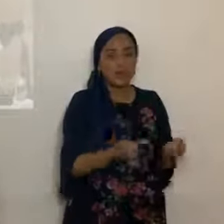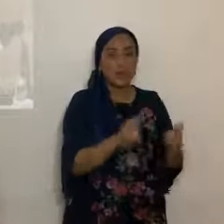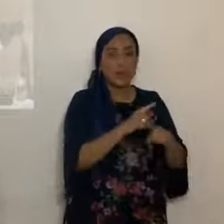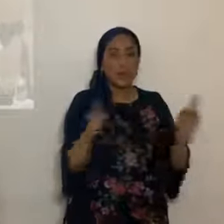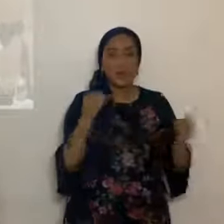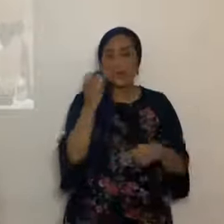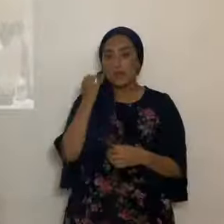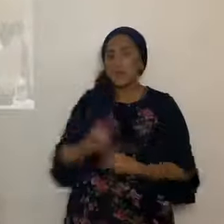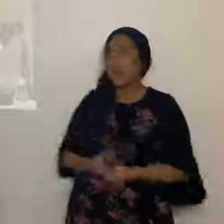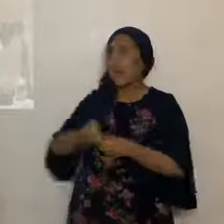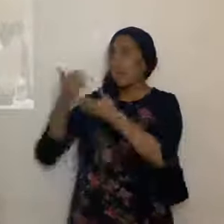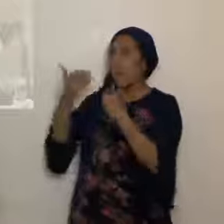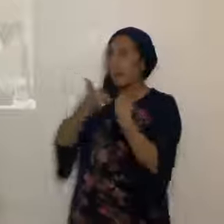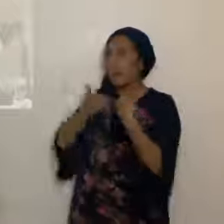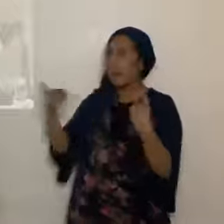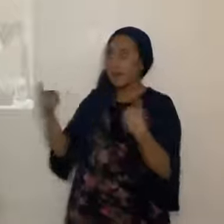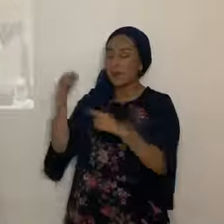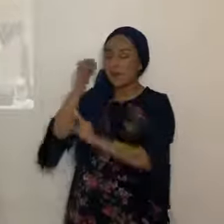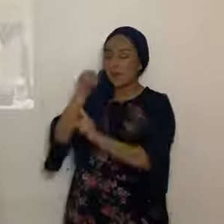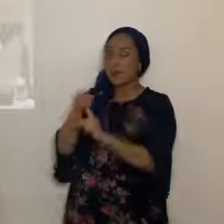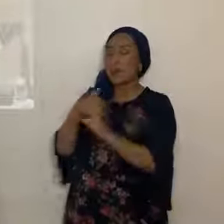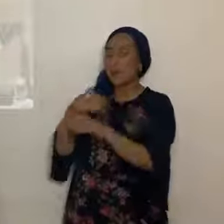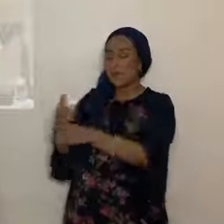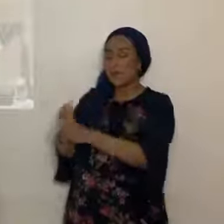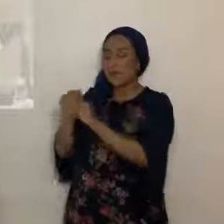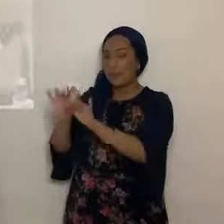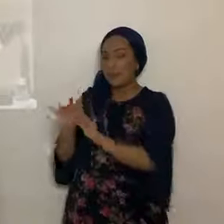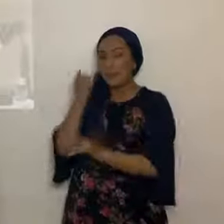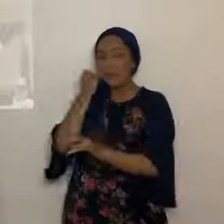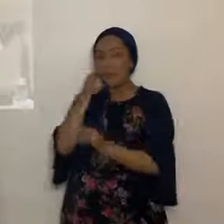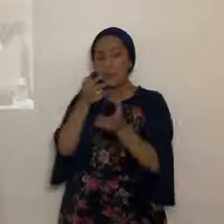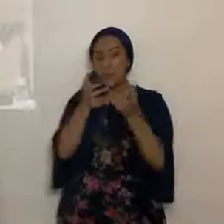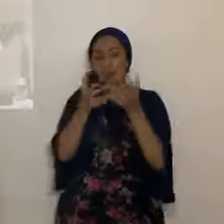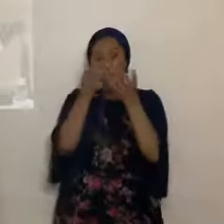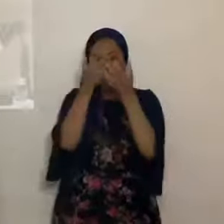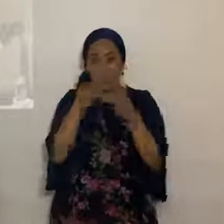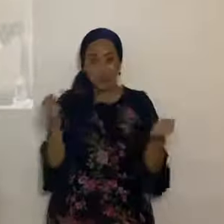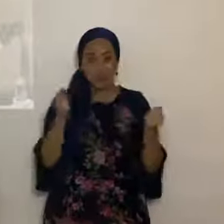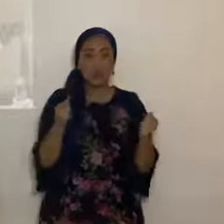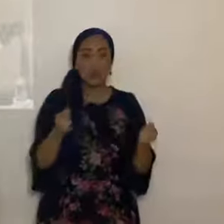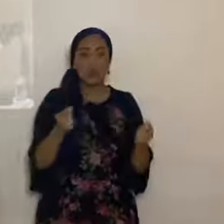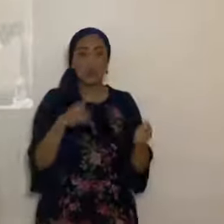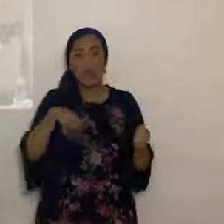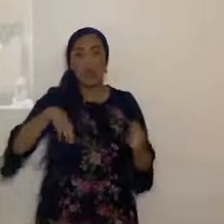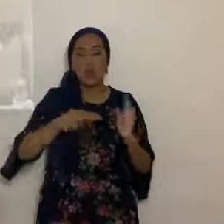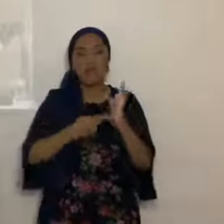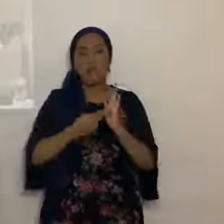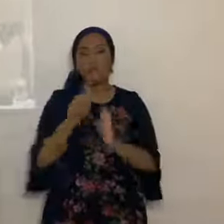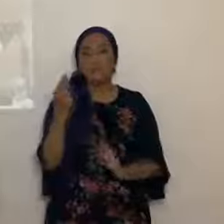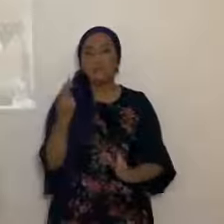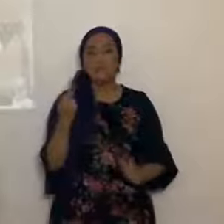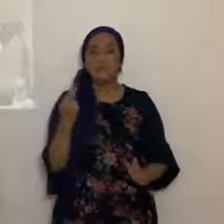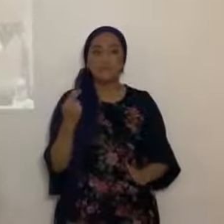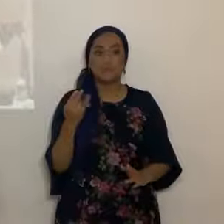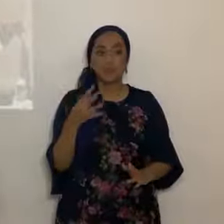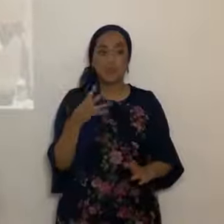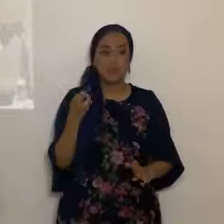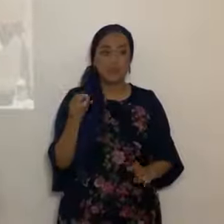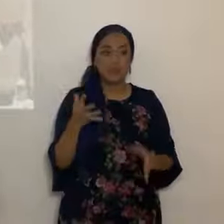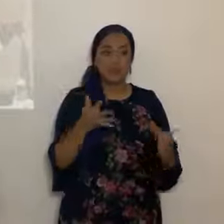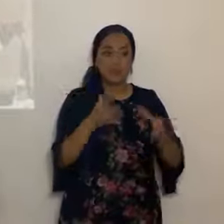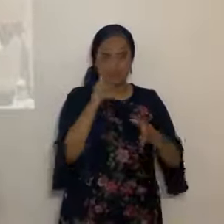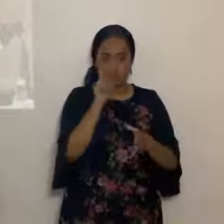los confiesa y se aparta, a ese alcanza compasión. Entonces, si tú quieres ser sanado, no has sido honesto, entonces